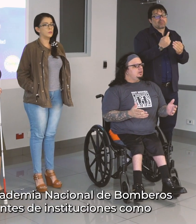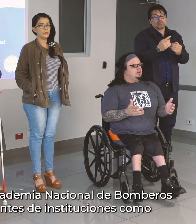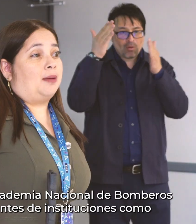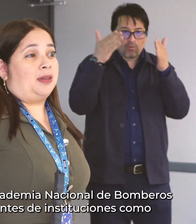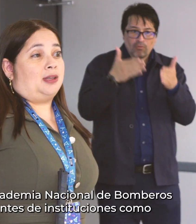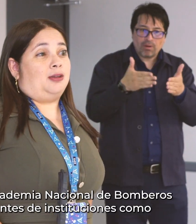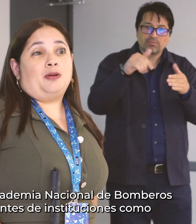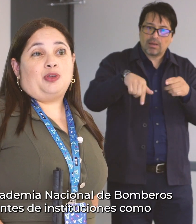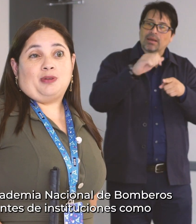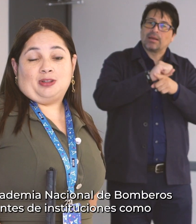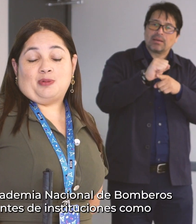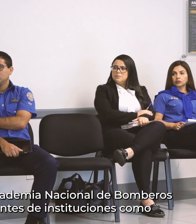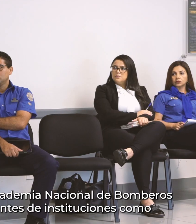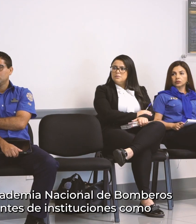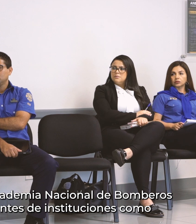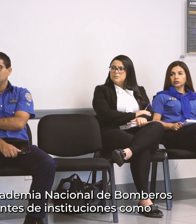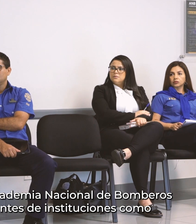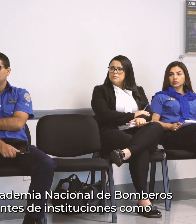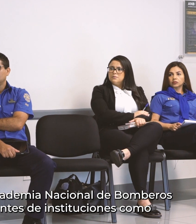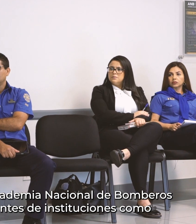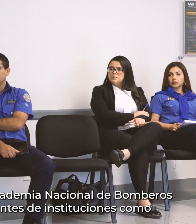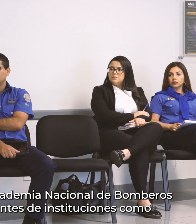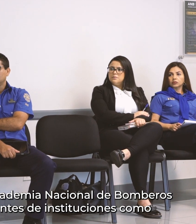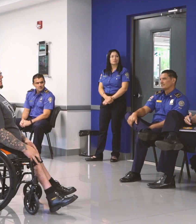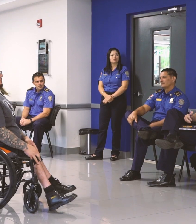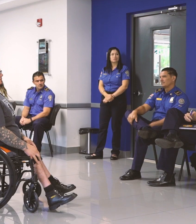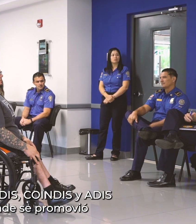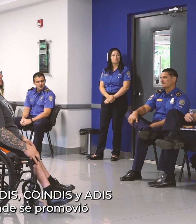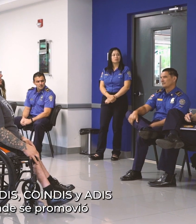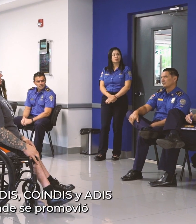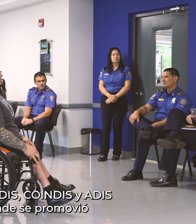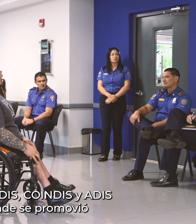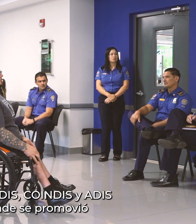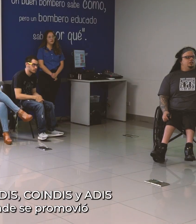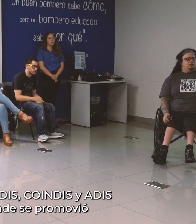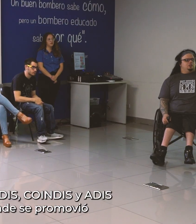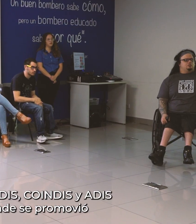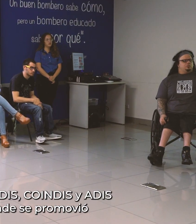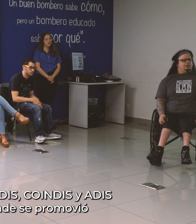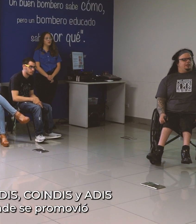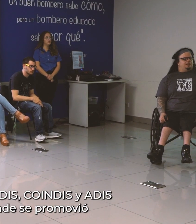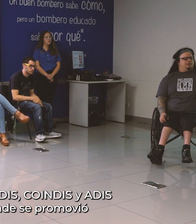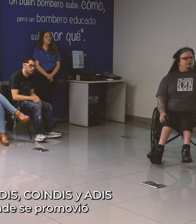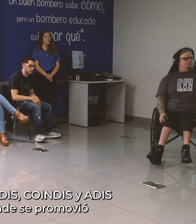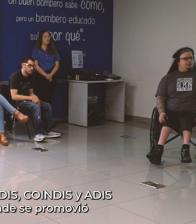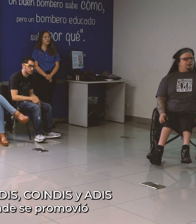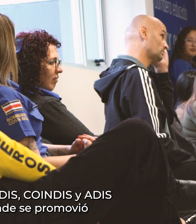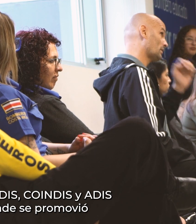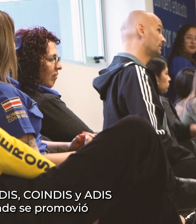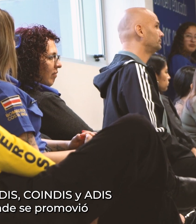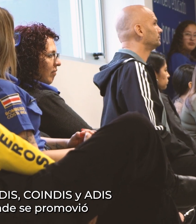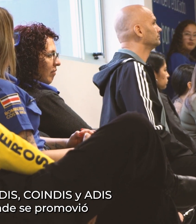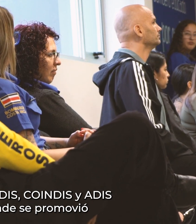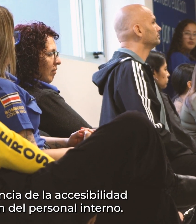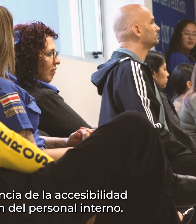en la Academia Nacional de Bomberos por representantes de instituciones como CONAPDIS, COINDIS y ADIS,